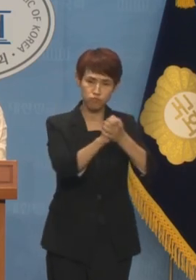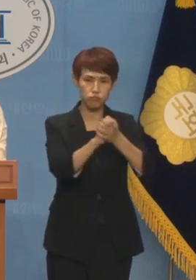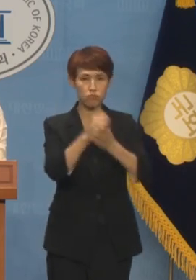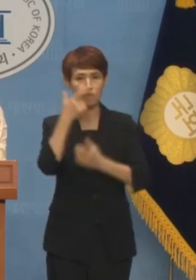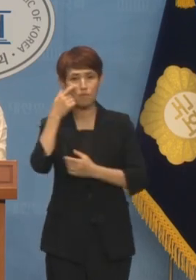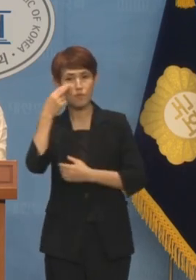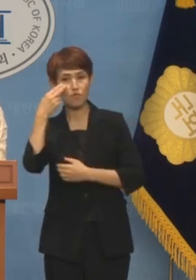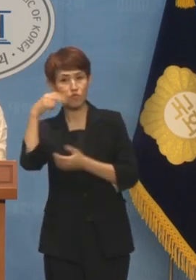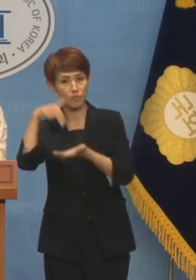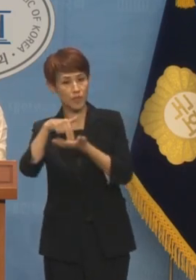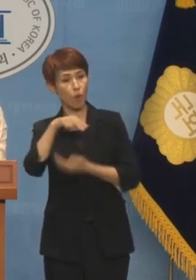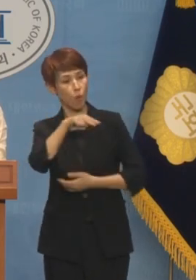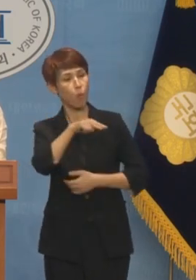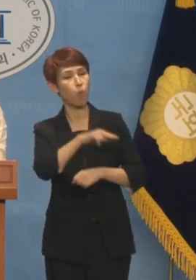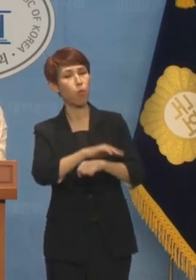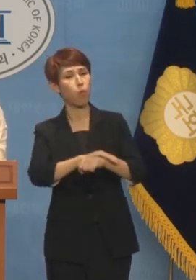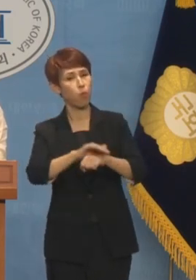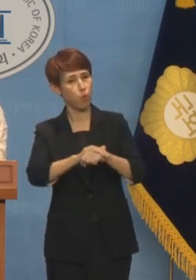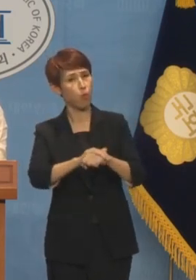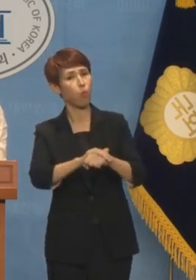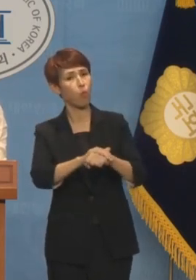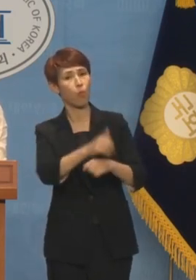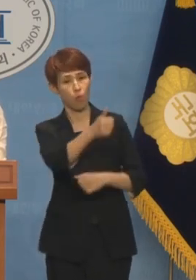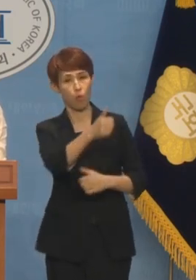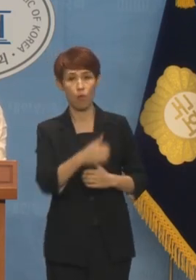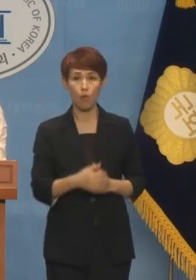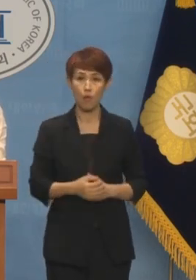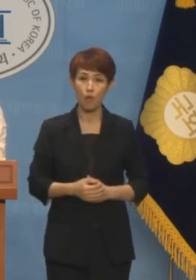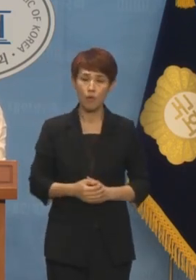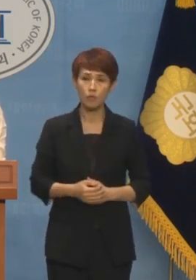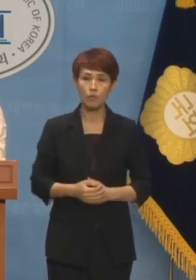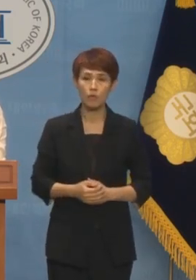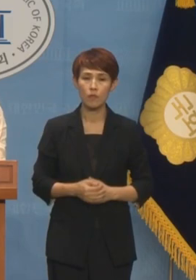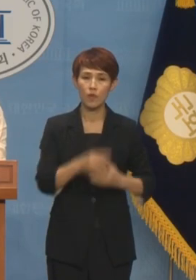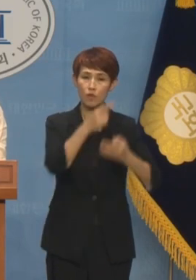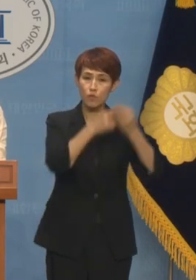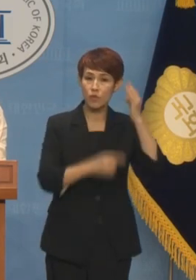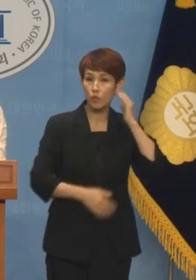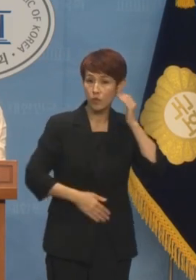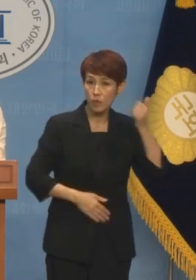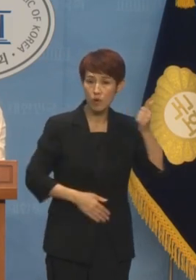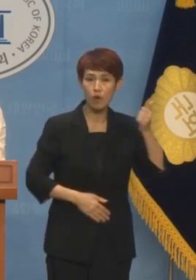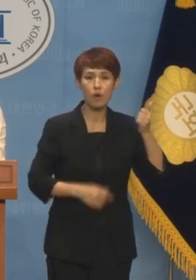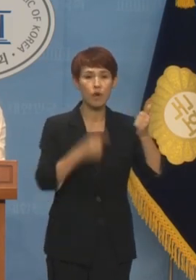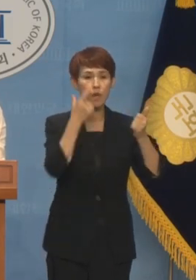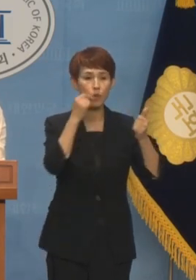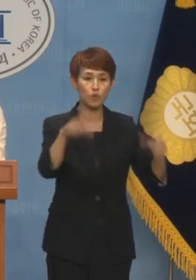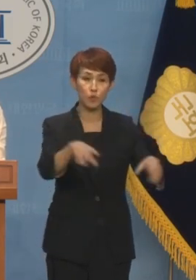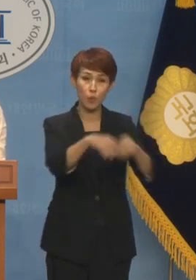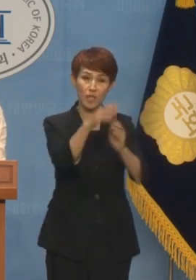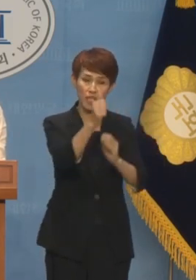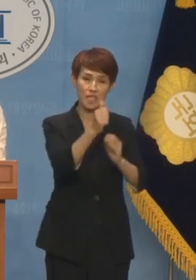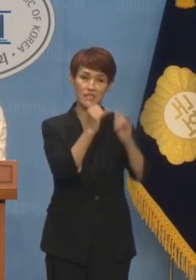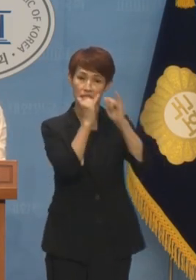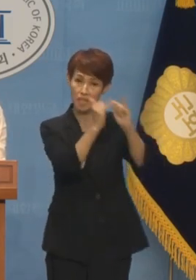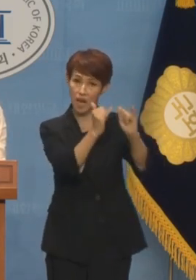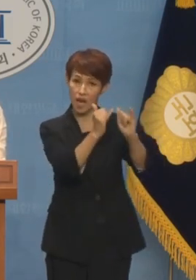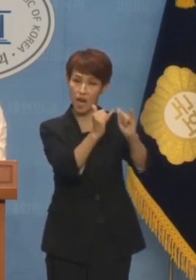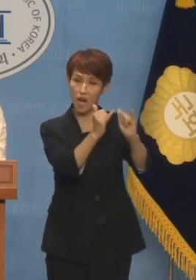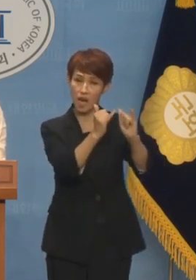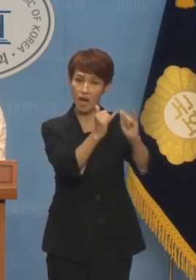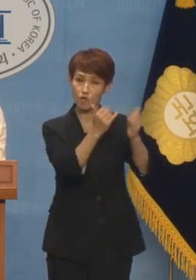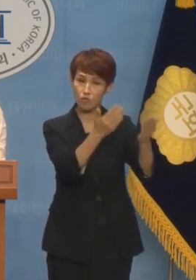미국으로서는 잘된 일일 수 있습니다. 그러니 윤석열 대통령과 기시다 총리가 상을 받기